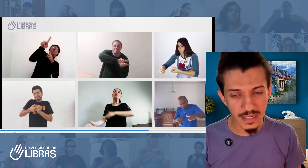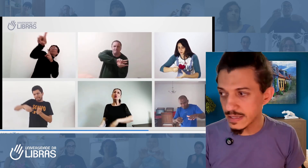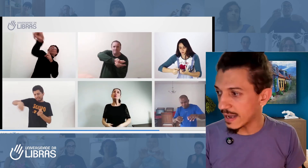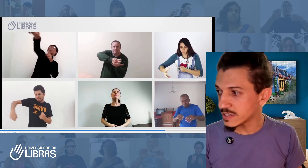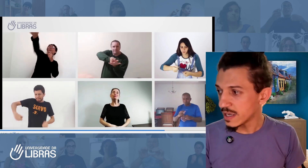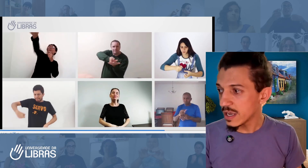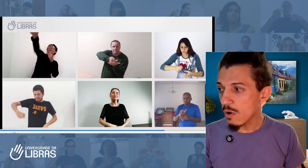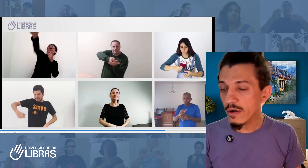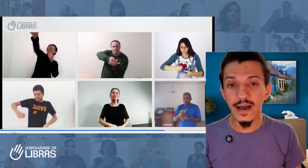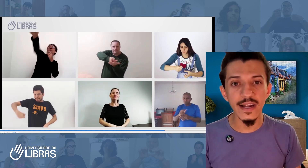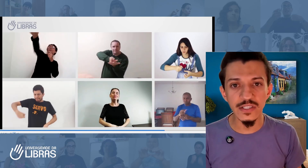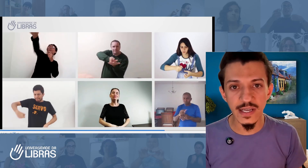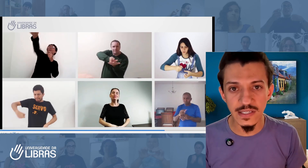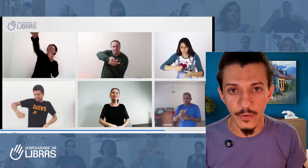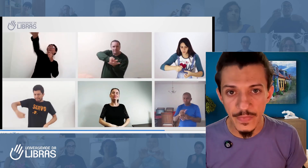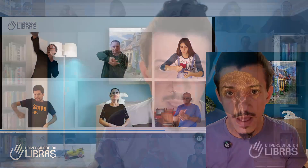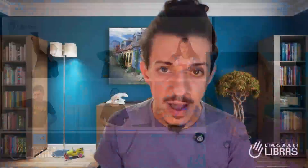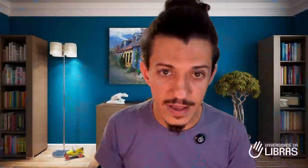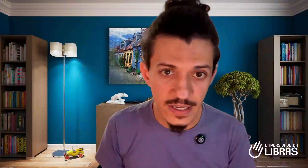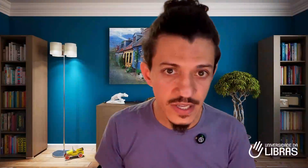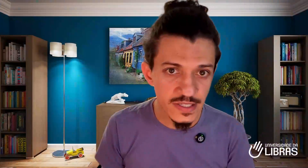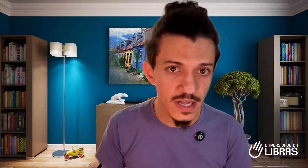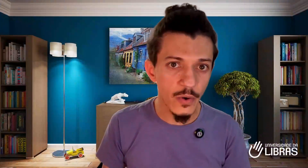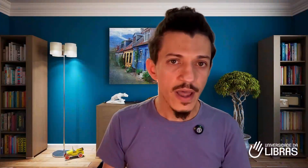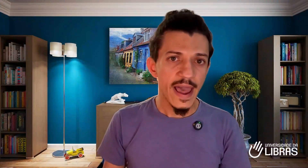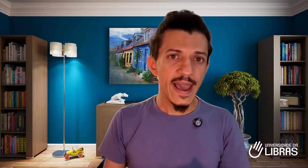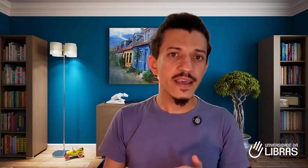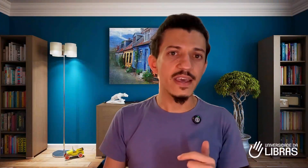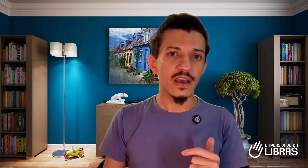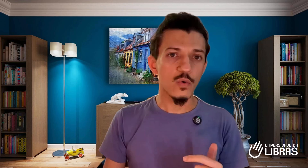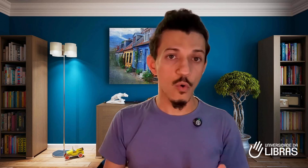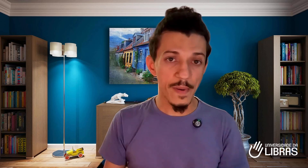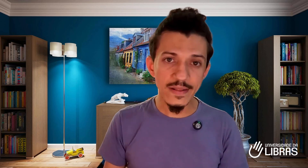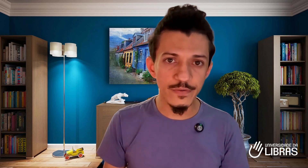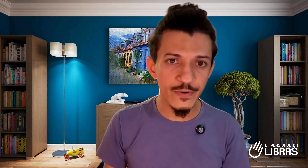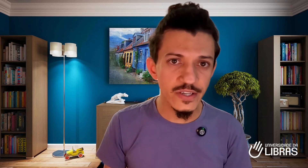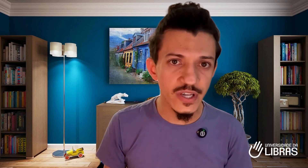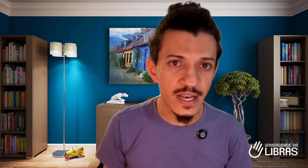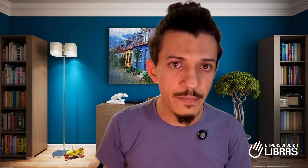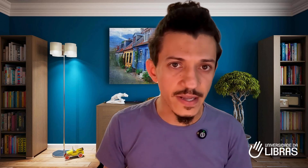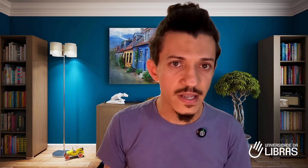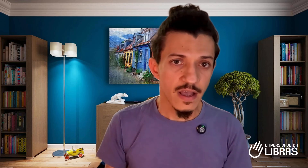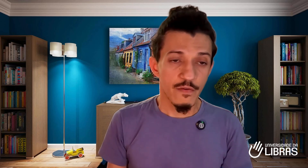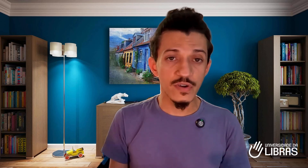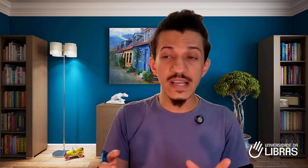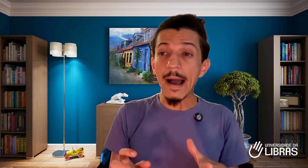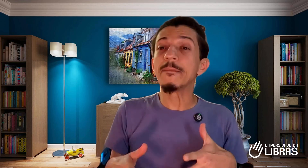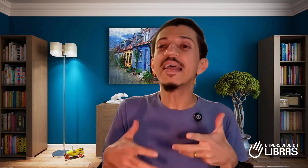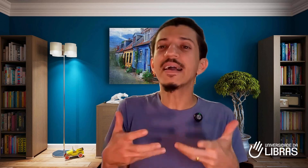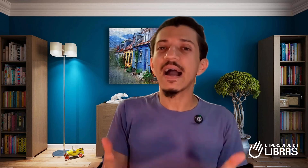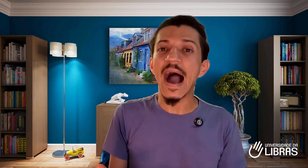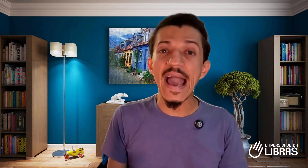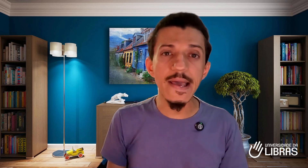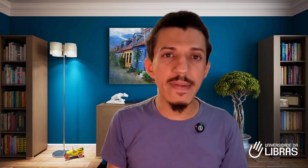habilidade. E qual que é a grande questão? A grande questão é que, com o método fluente em Libras, você aplica a